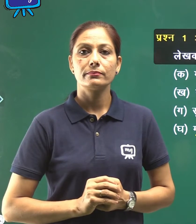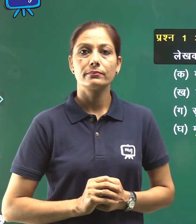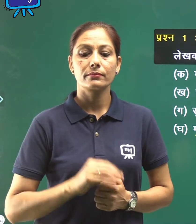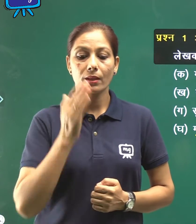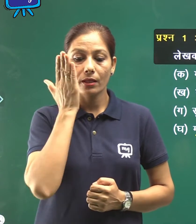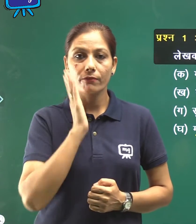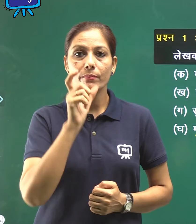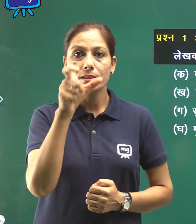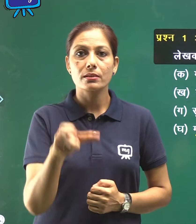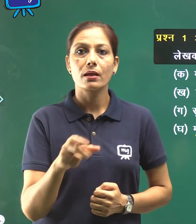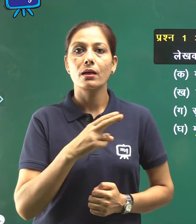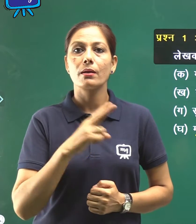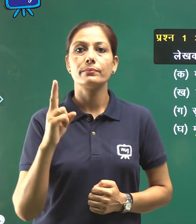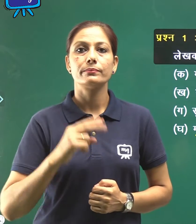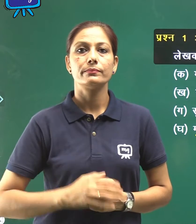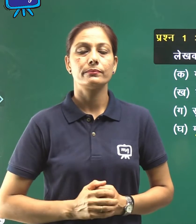सुमित्रानंदन पंत है।